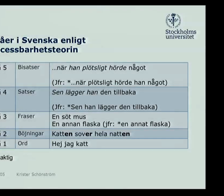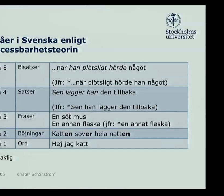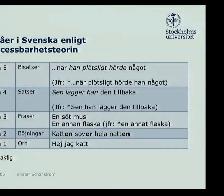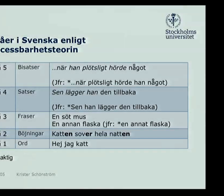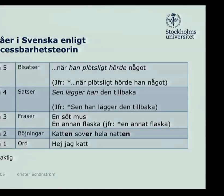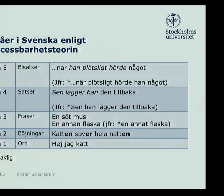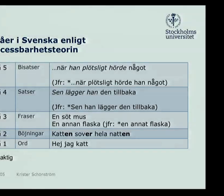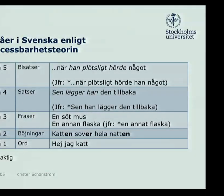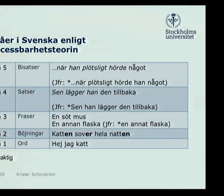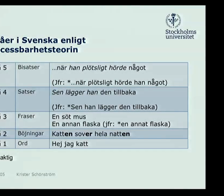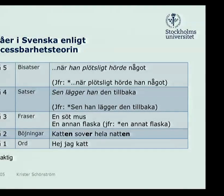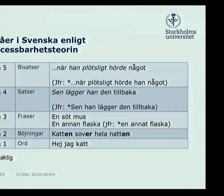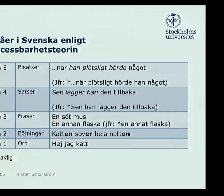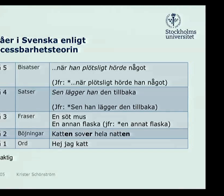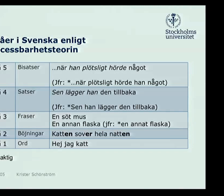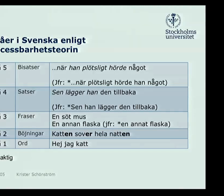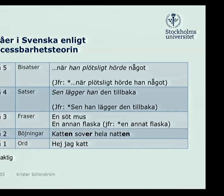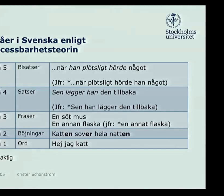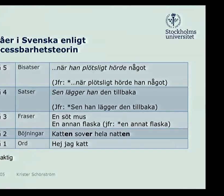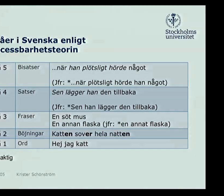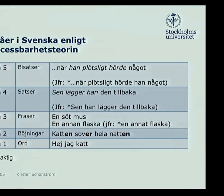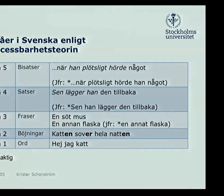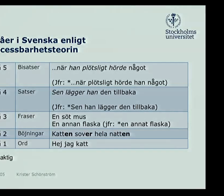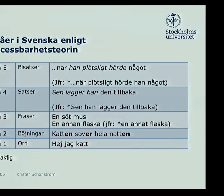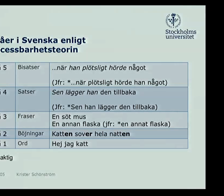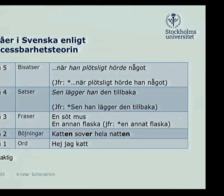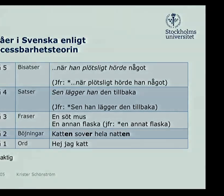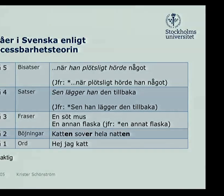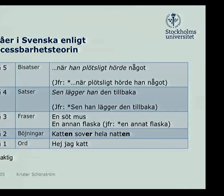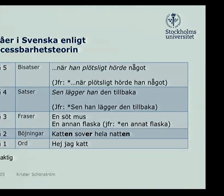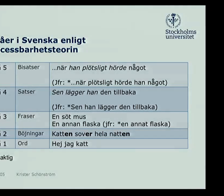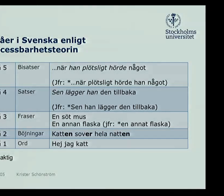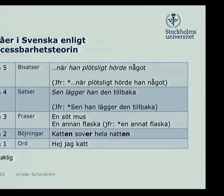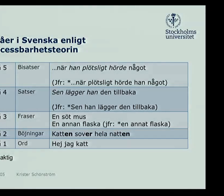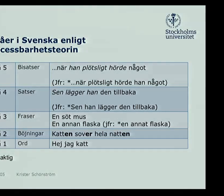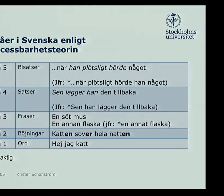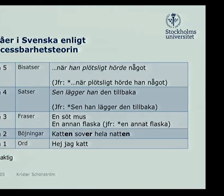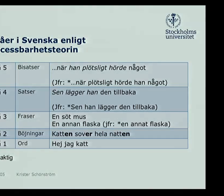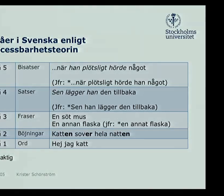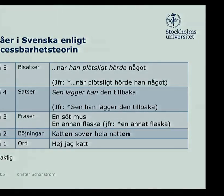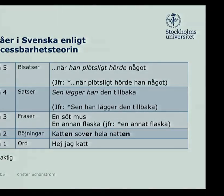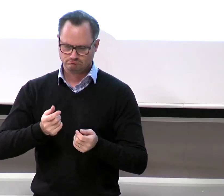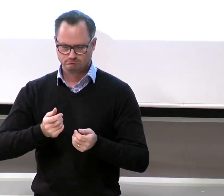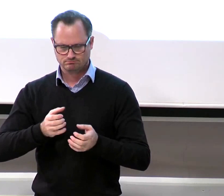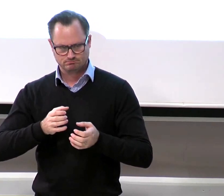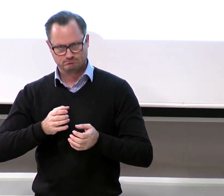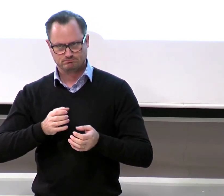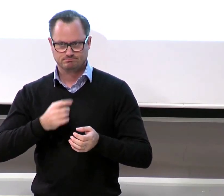Och om man då gör sådana misstag så har man inte uppnått nivå fyra utan de är kvar på nivå tre. Nivå fem är mer